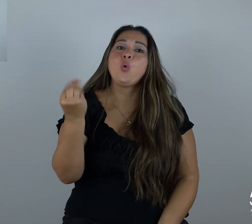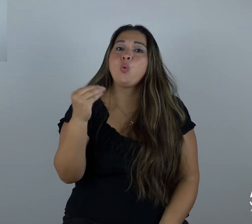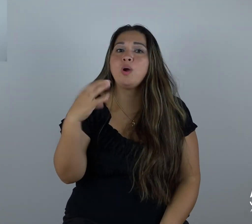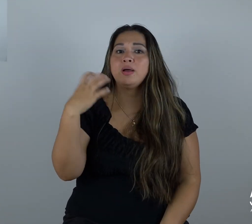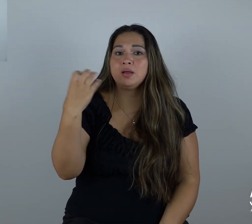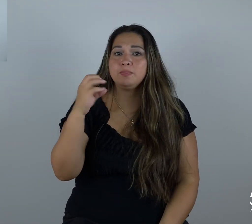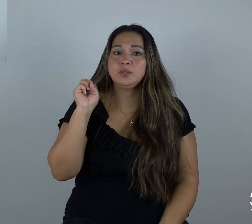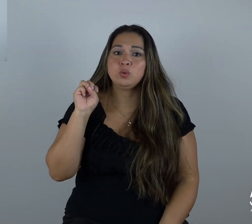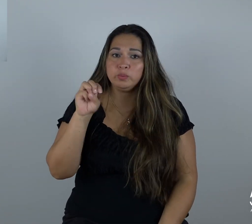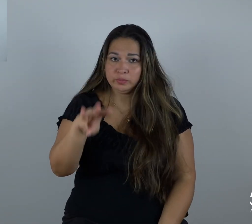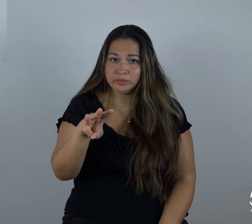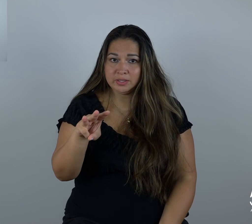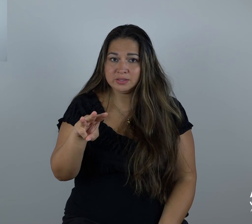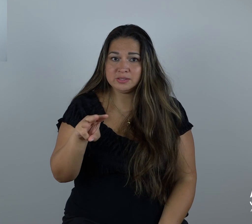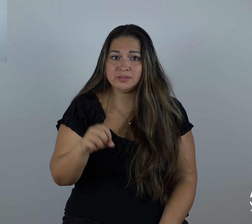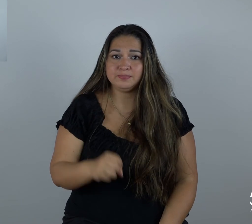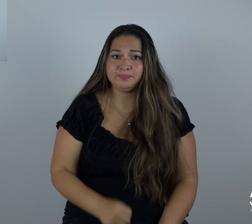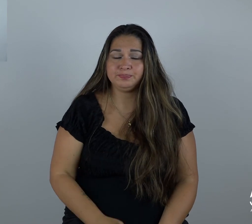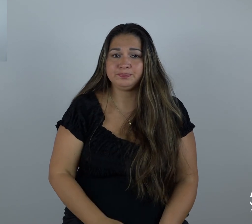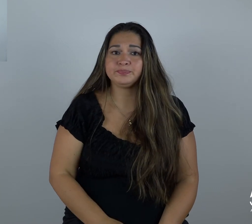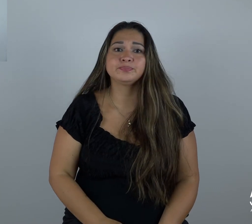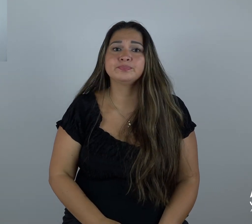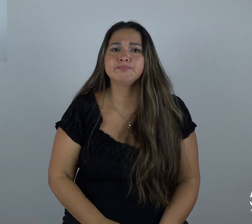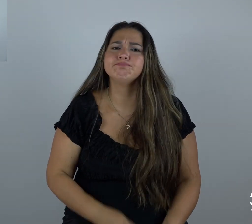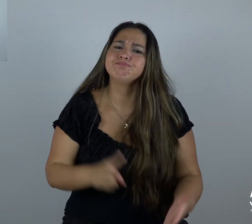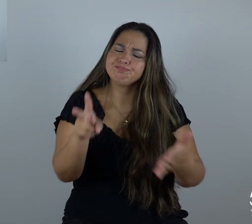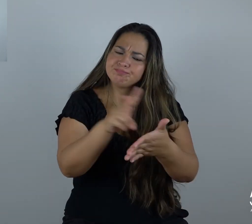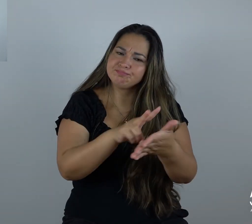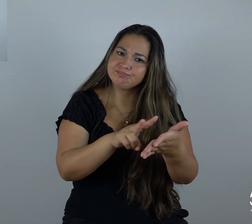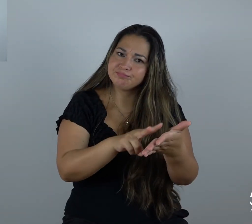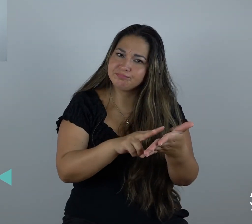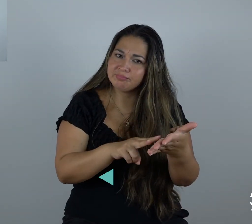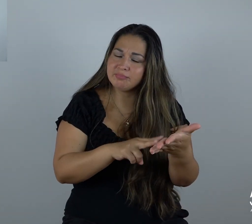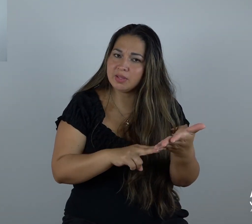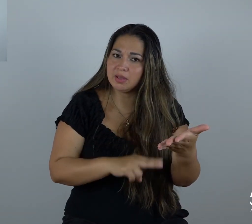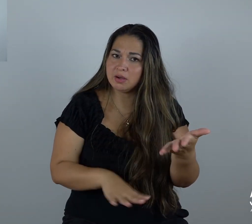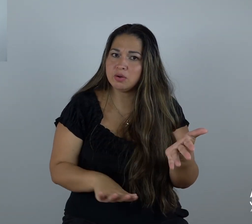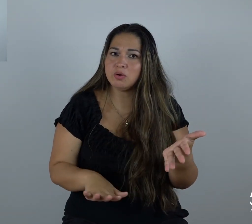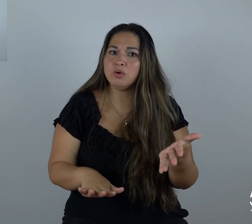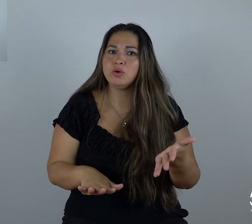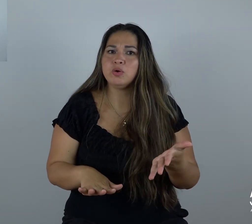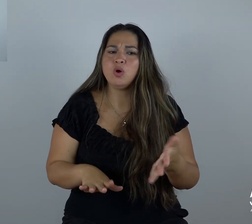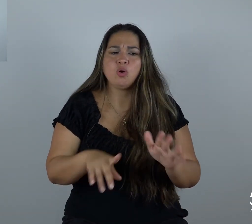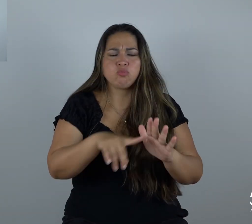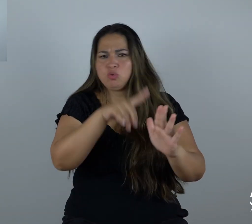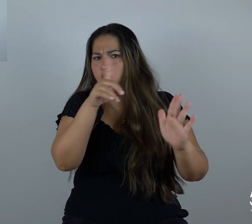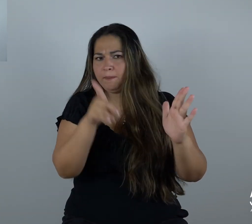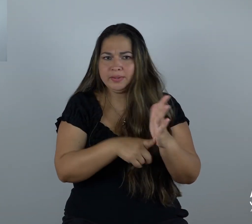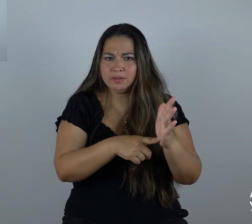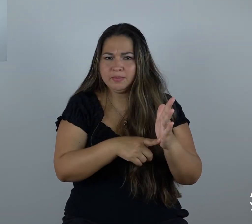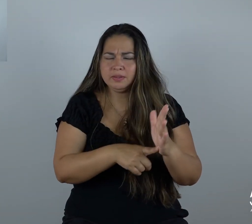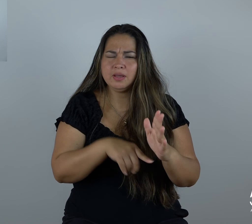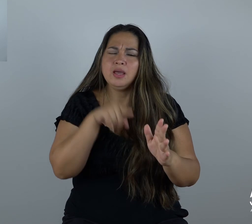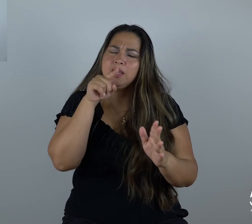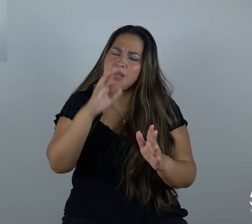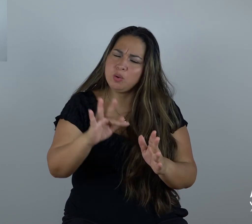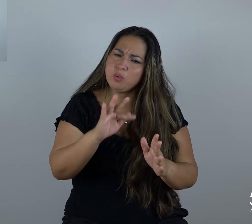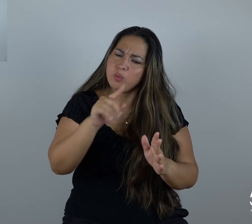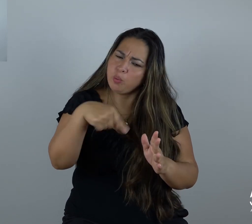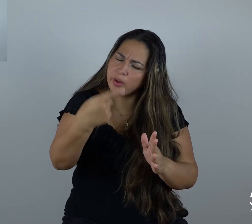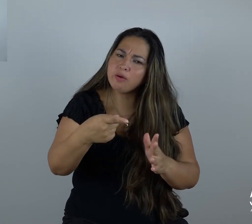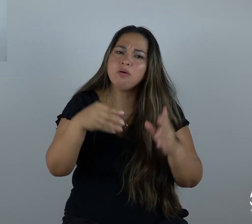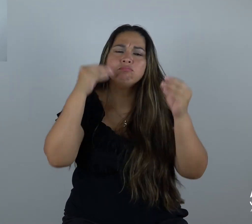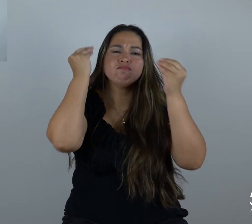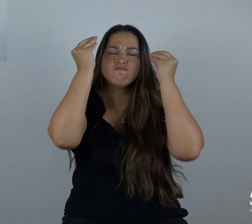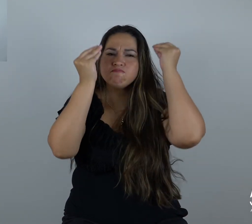capítulo 13, y la idea es que te lo leas de una manera completa y que